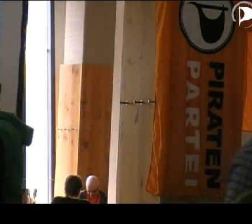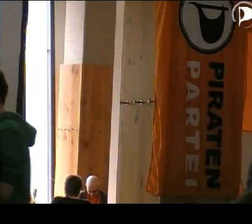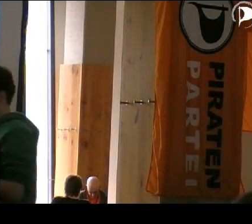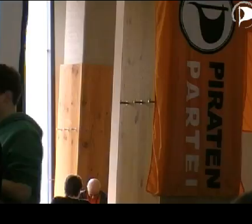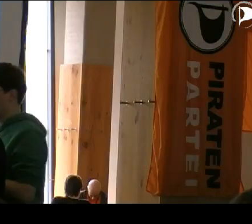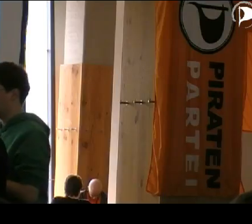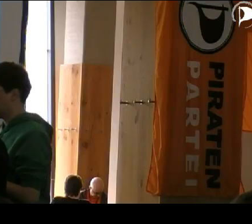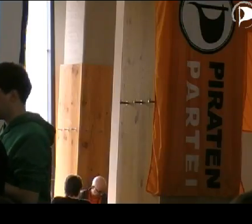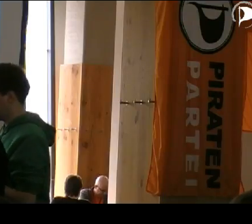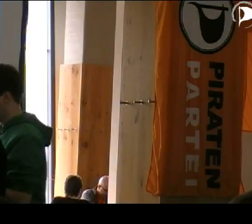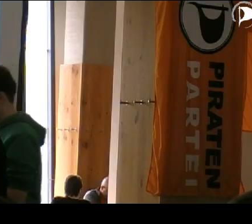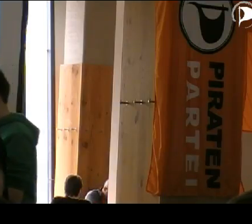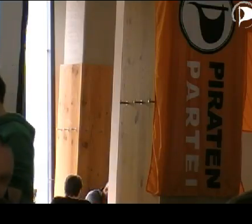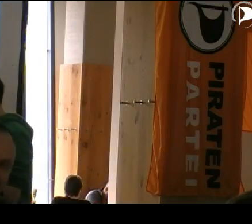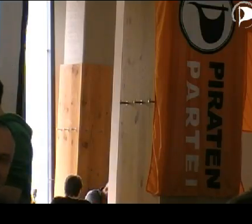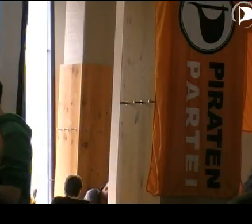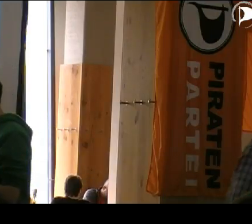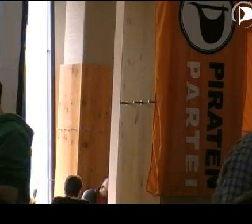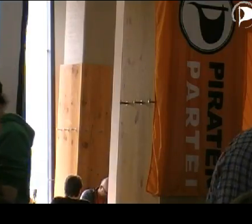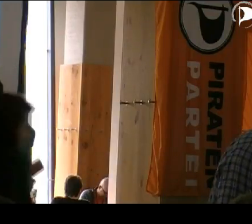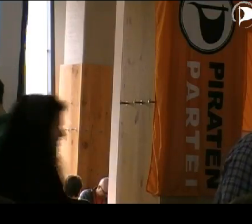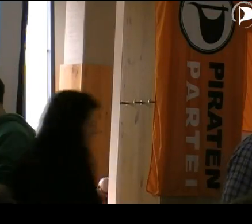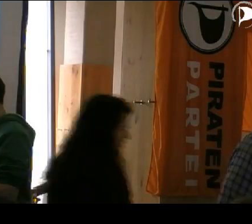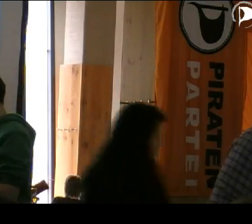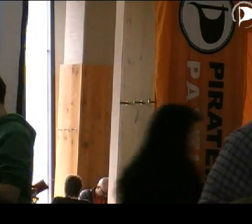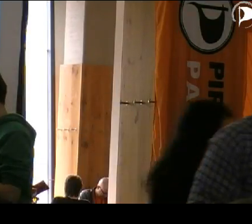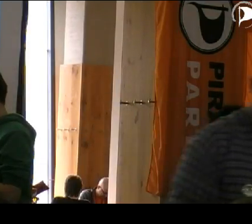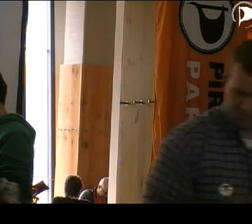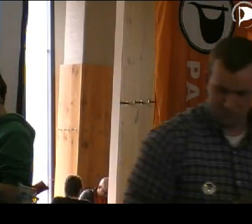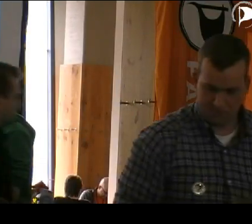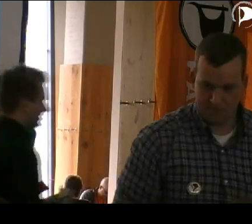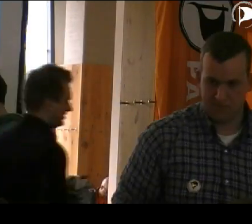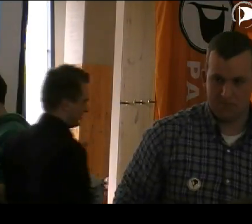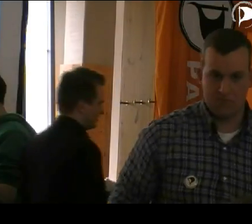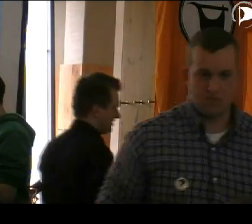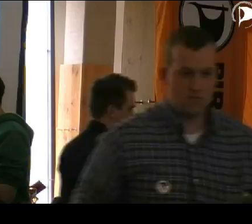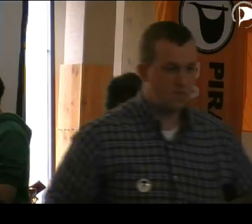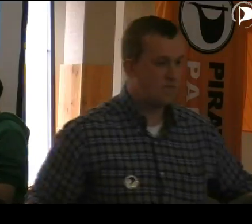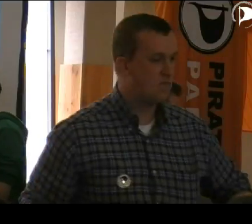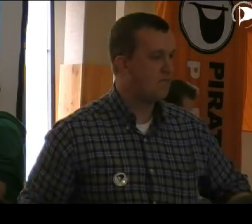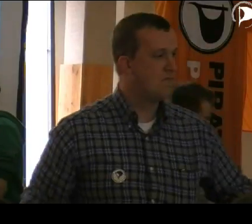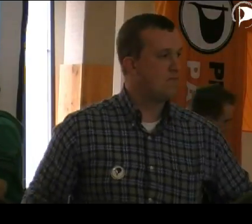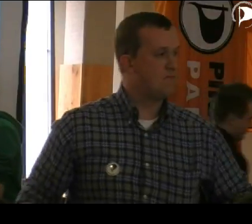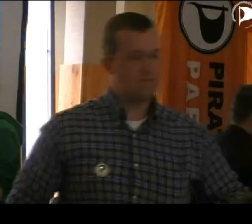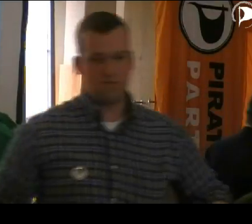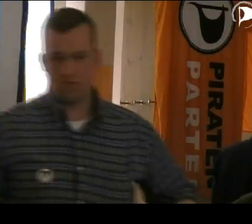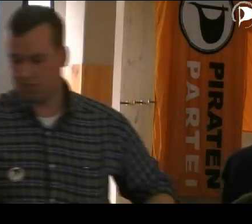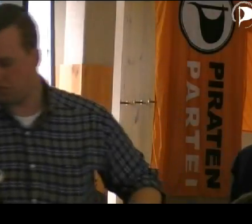tatsächlich angeschaut auswahl ist nicht die nummer drei die aufgaben eines rauchfreien steht